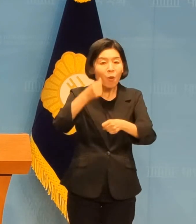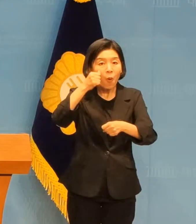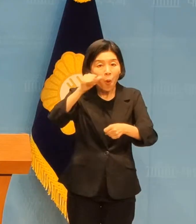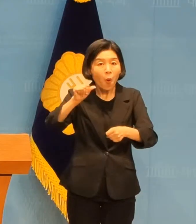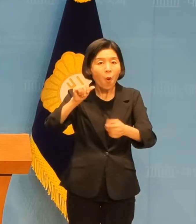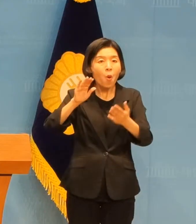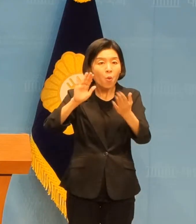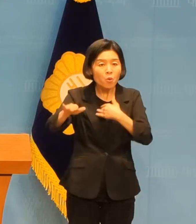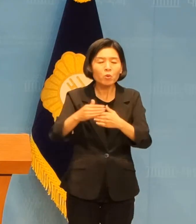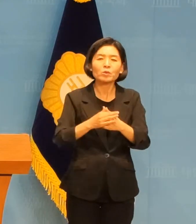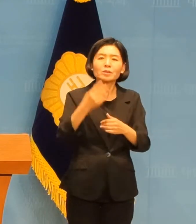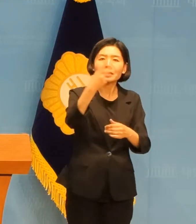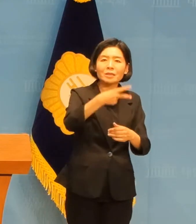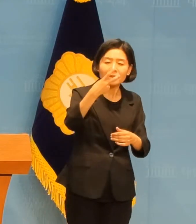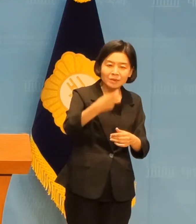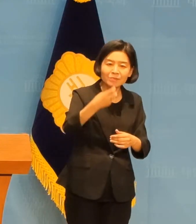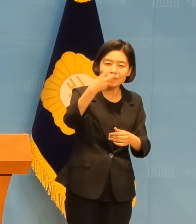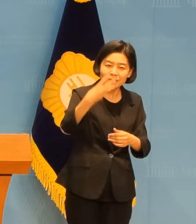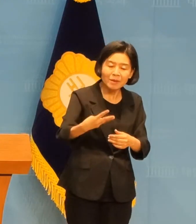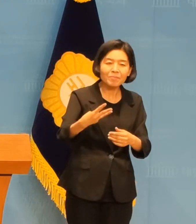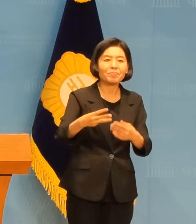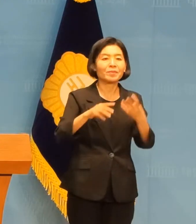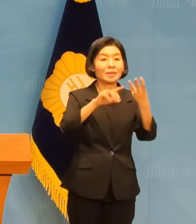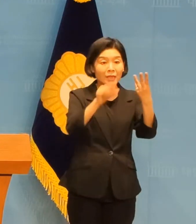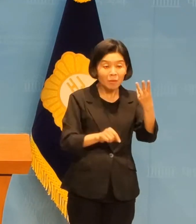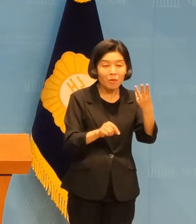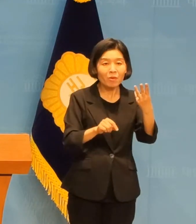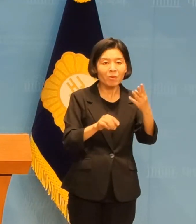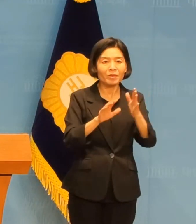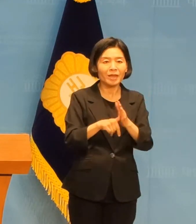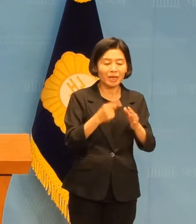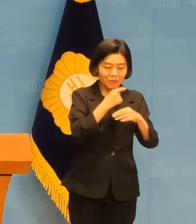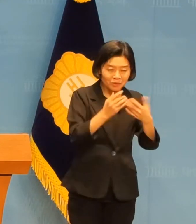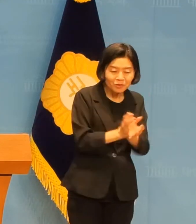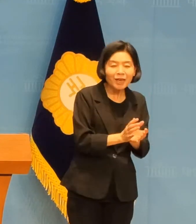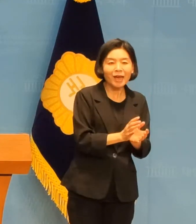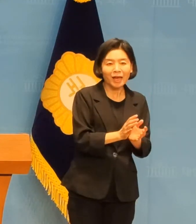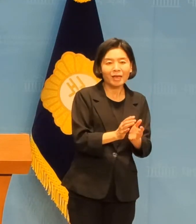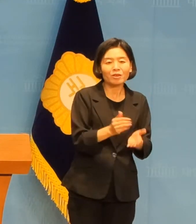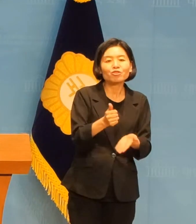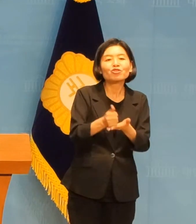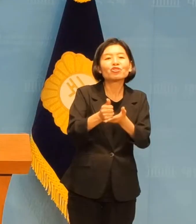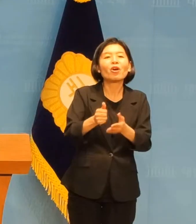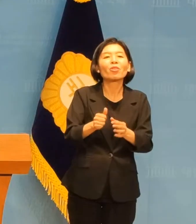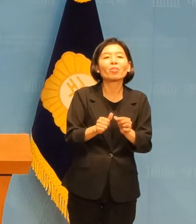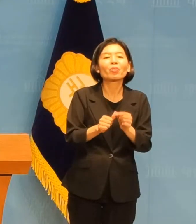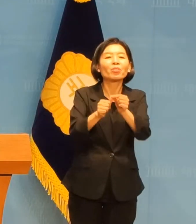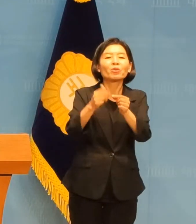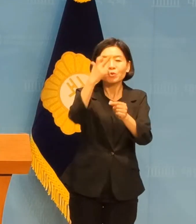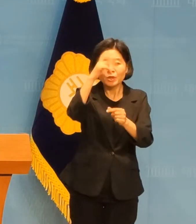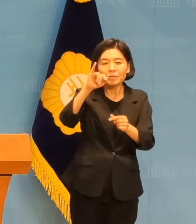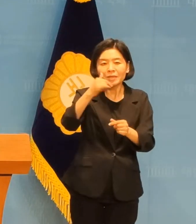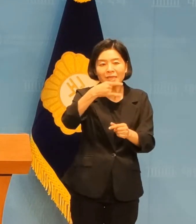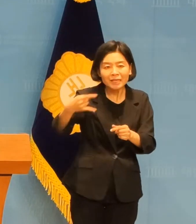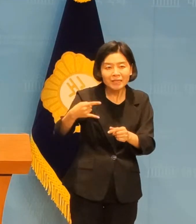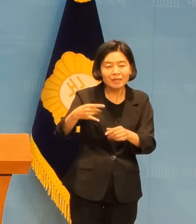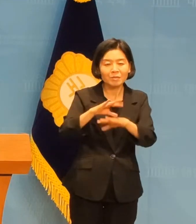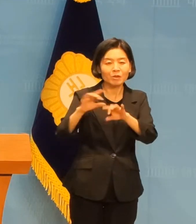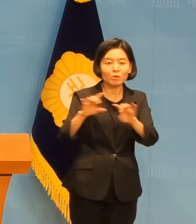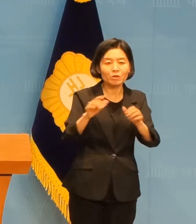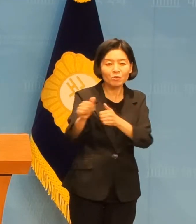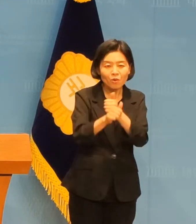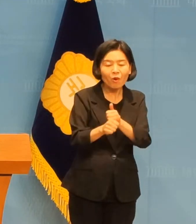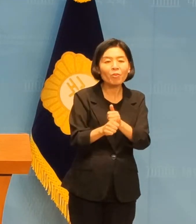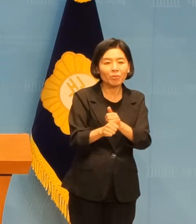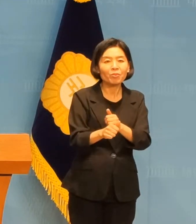지난 2023년 3월 우리 민주당이 추진했던 최민희 방통위원 내정자에 대해서